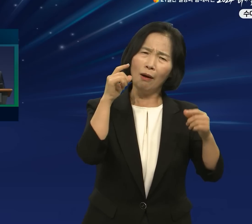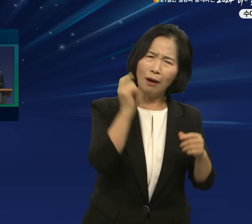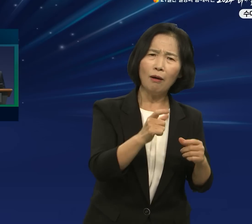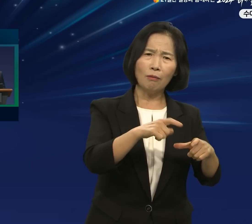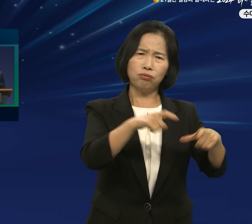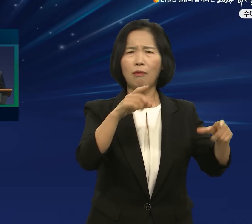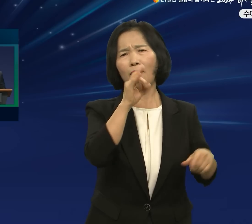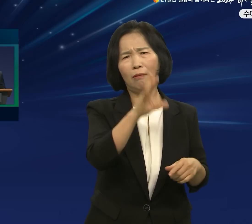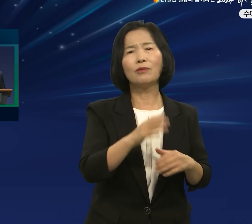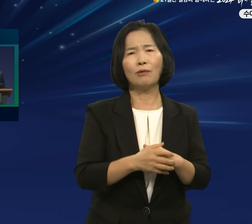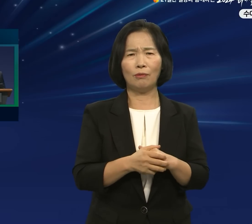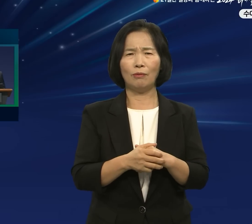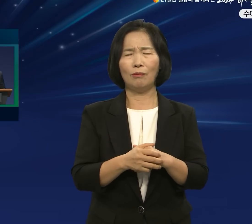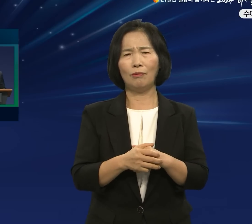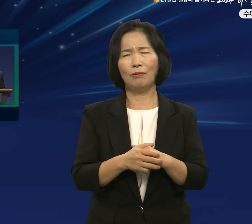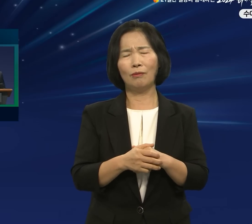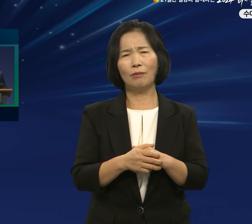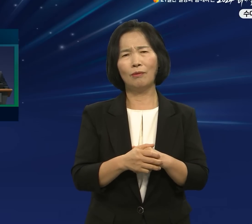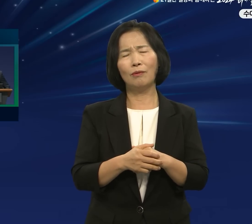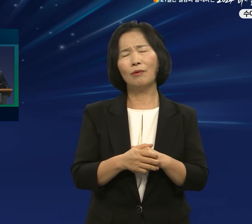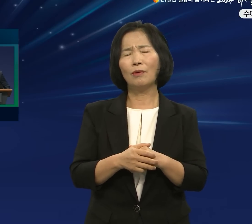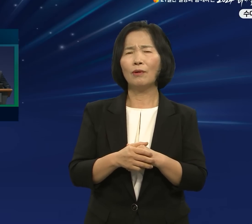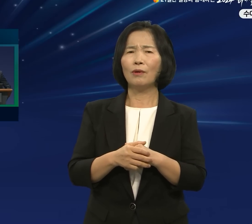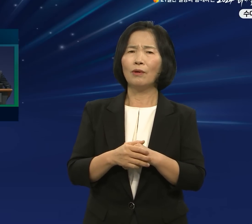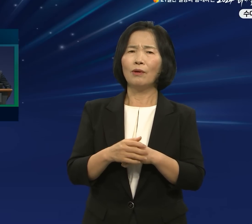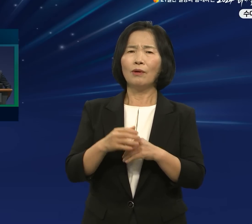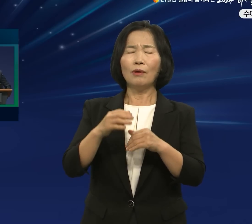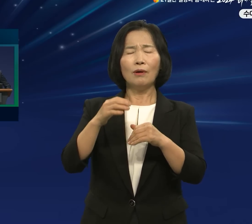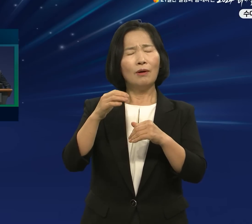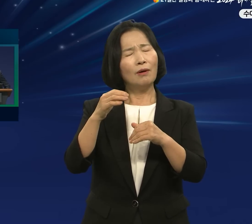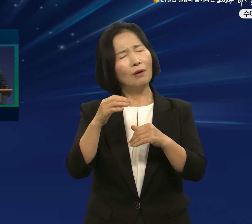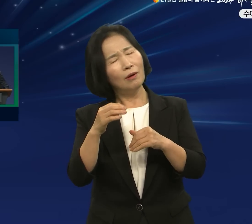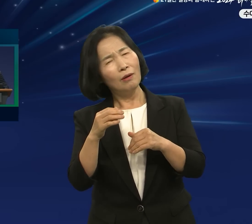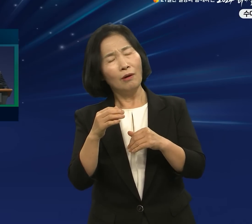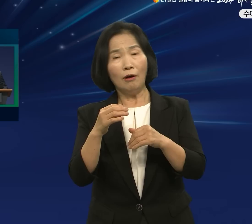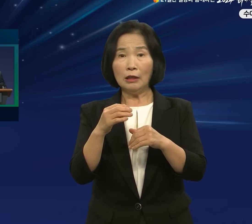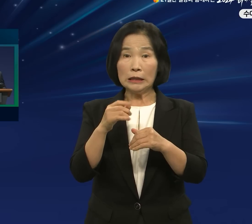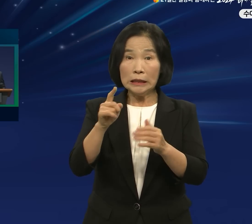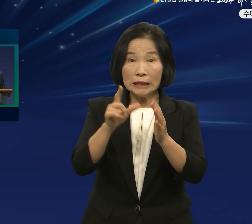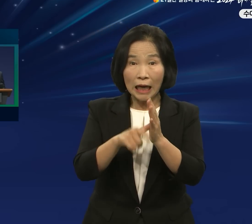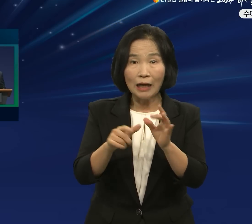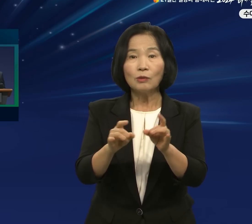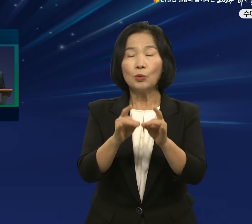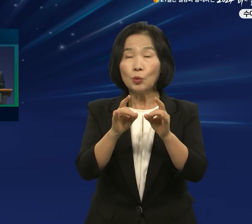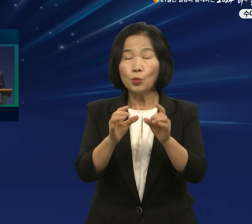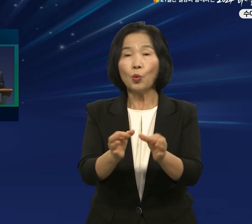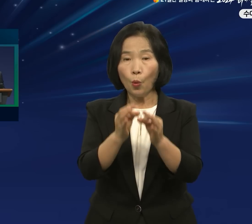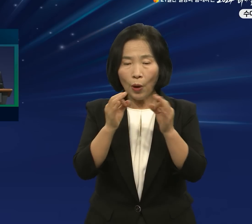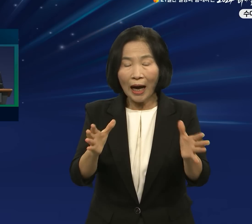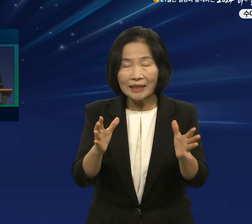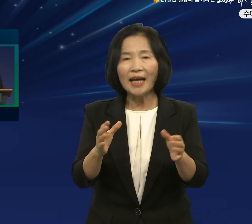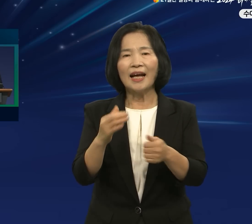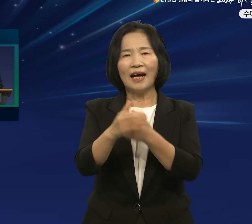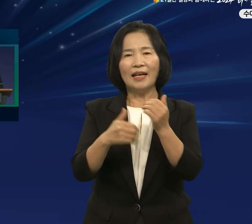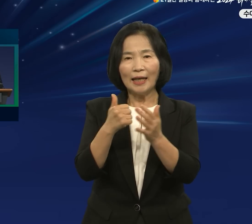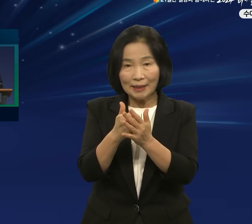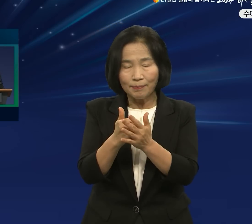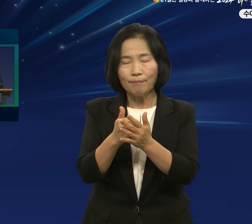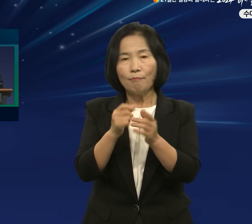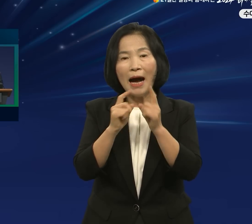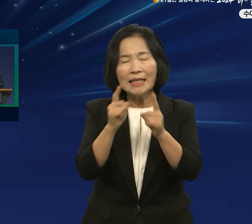그 시간 하나님께서는 저를 성경 속으로 들어가는 시간으로 만들어 주셨습니다.